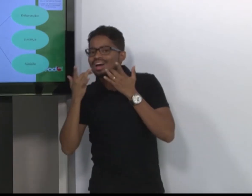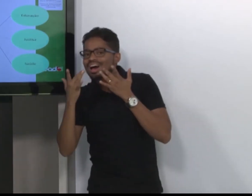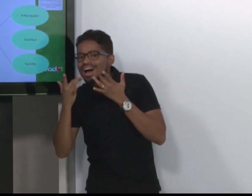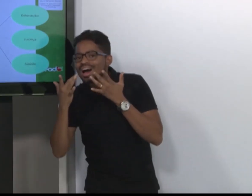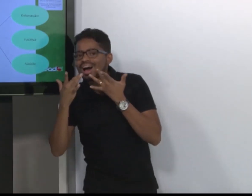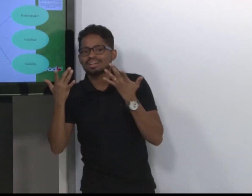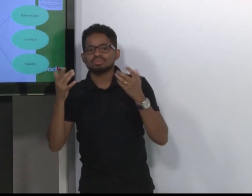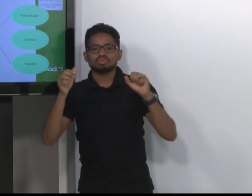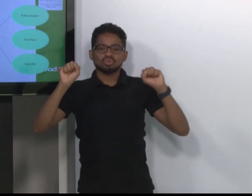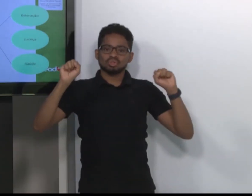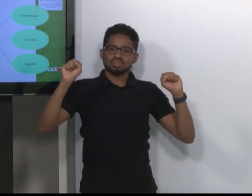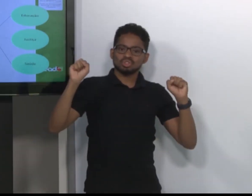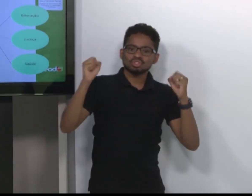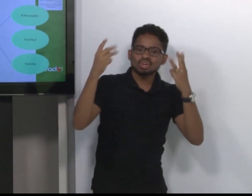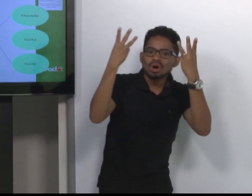shows.